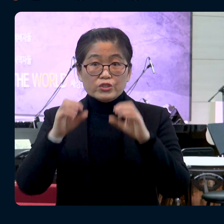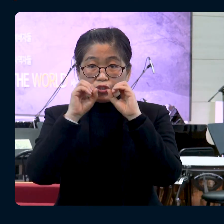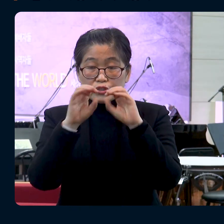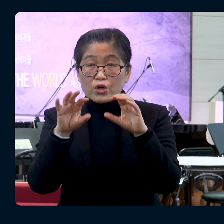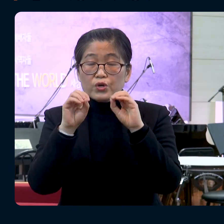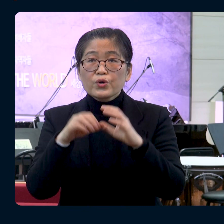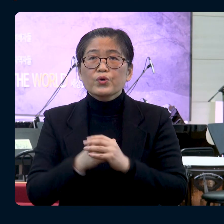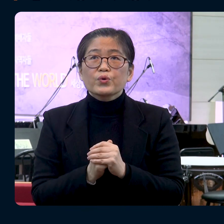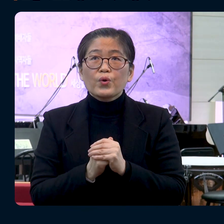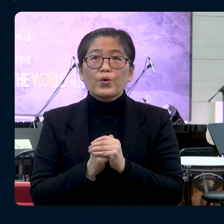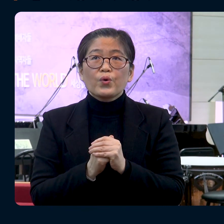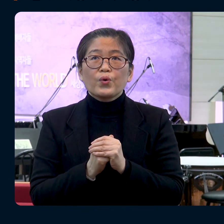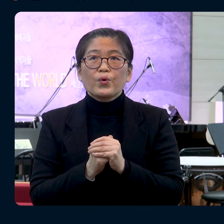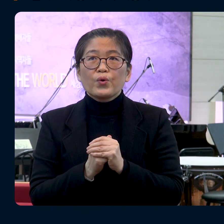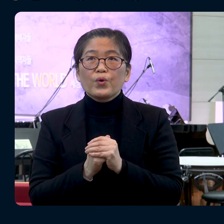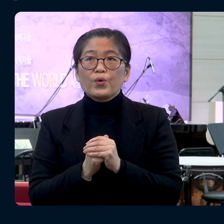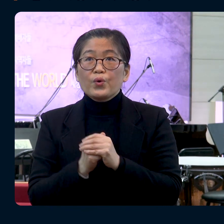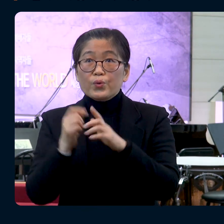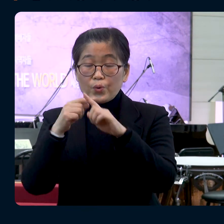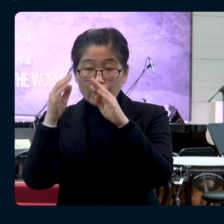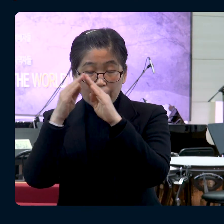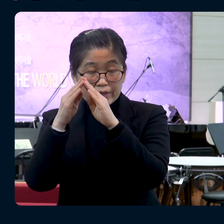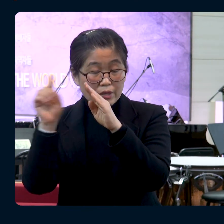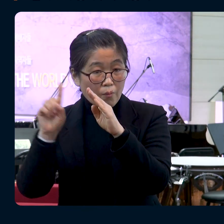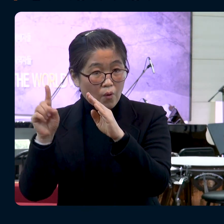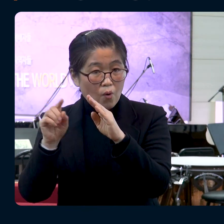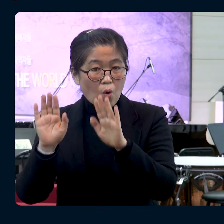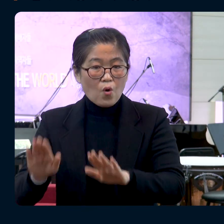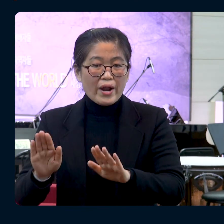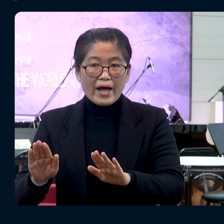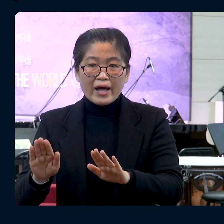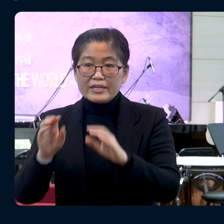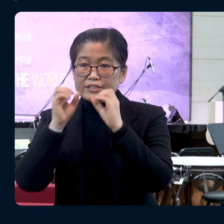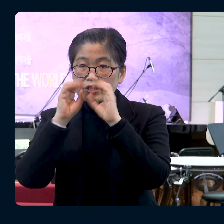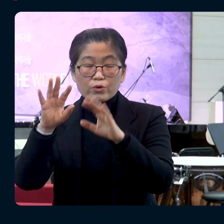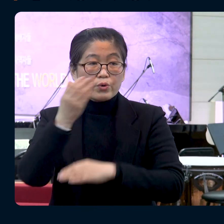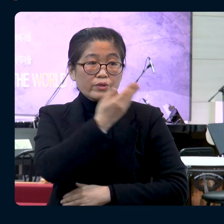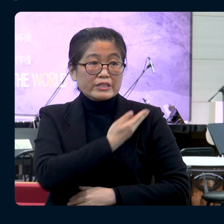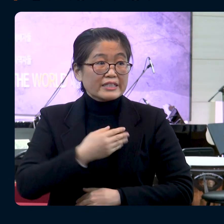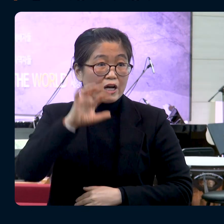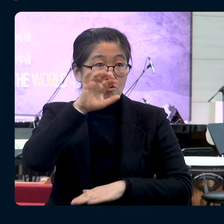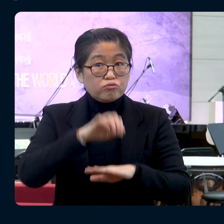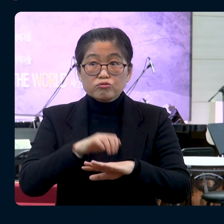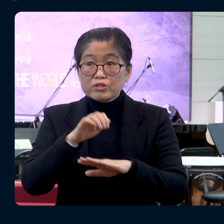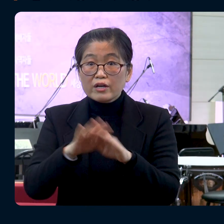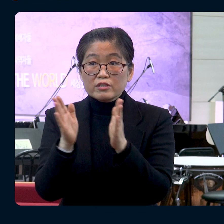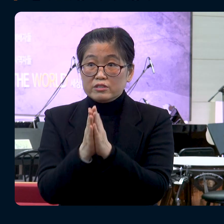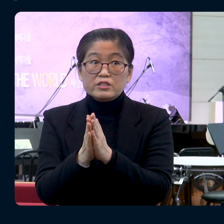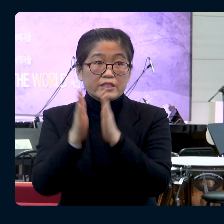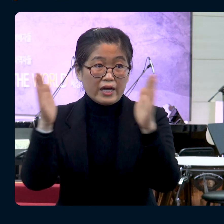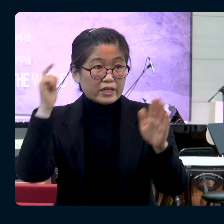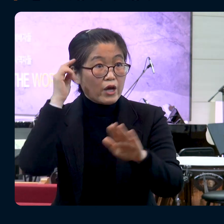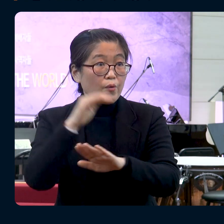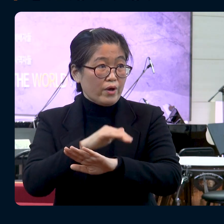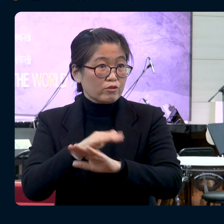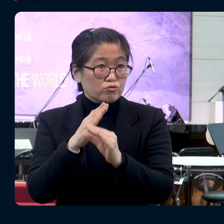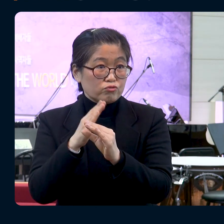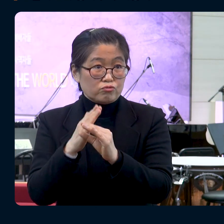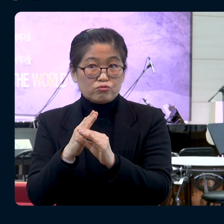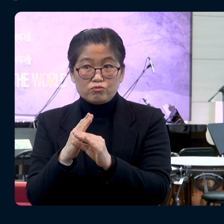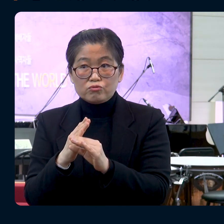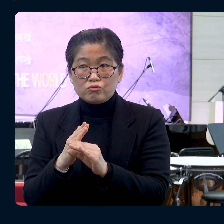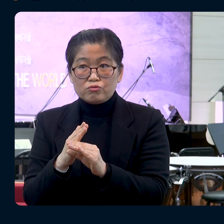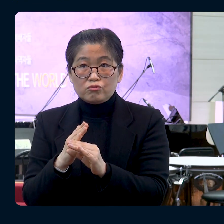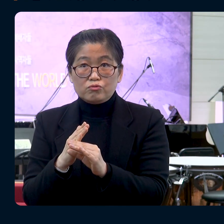우리가 정말 선교 훈련 제대로 받아야 돼요. 그래서 저희 교회에서는요, 올해 선교 제자 훈련을 시작하려고 그래요,